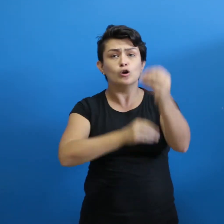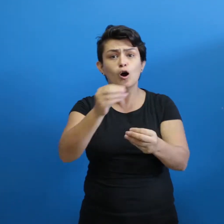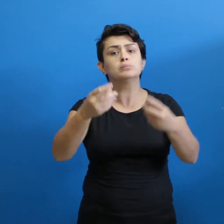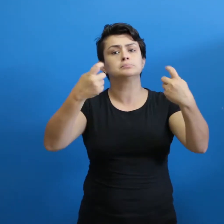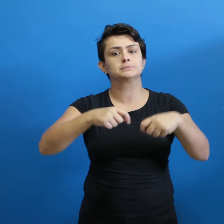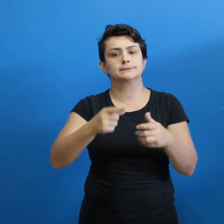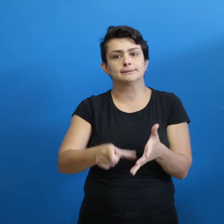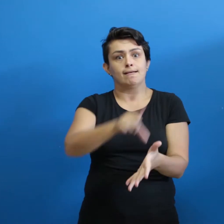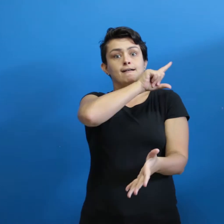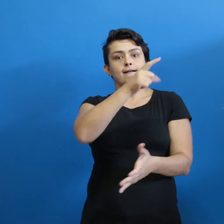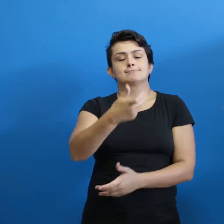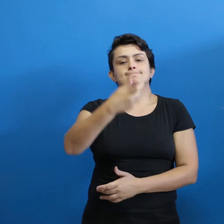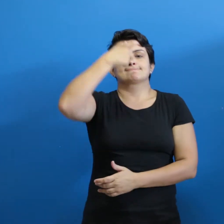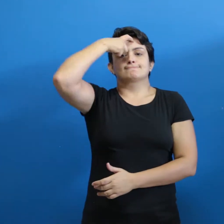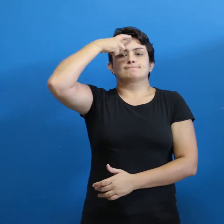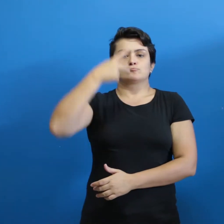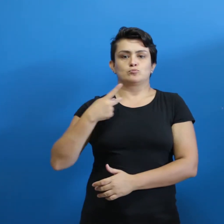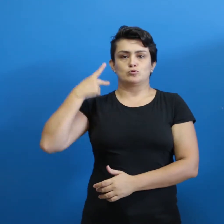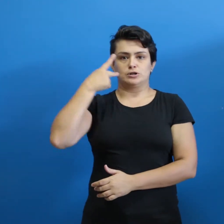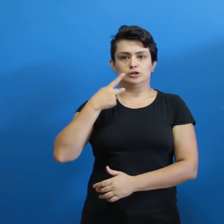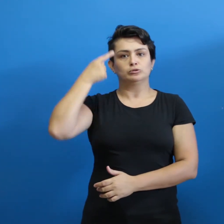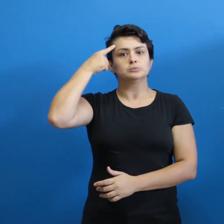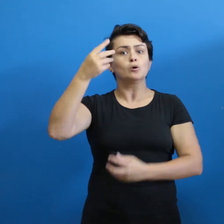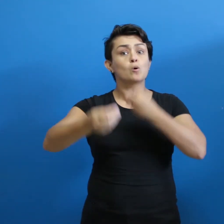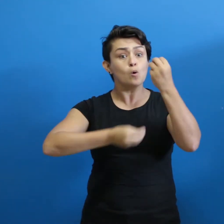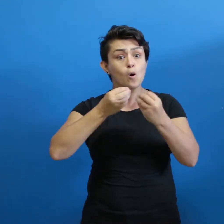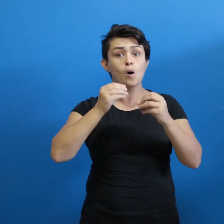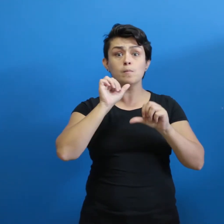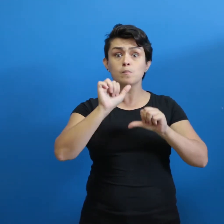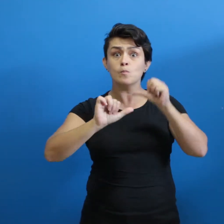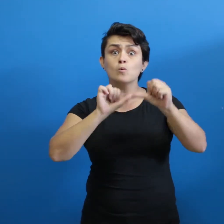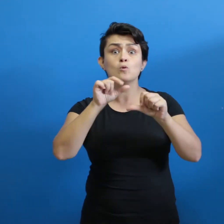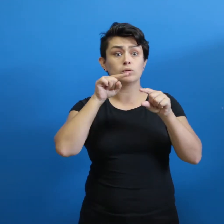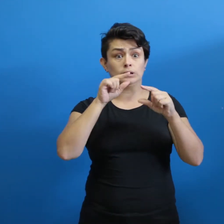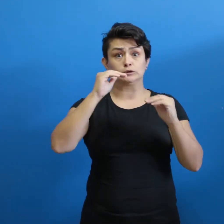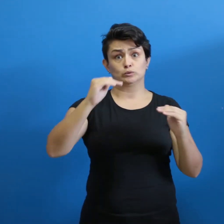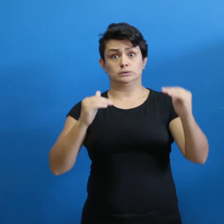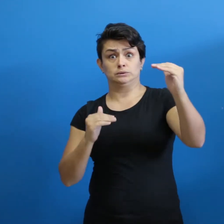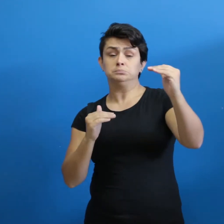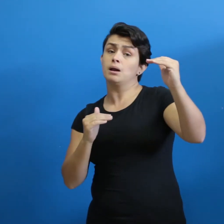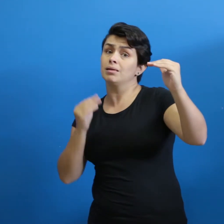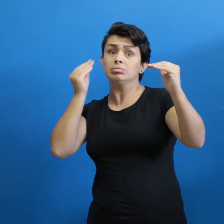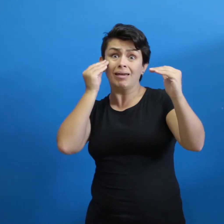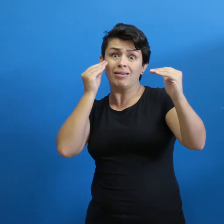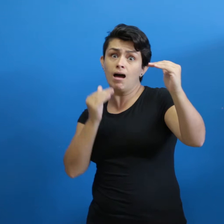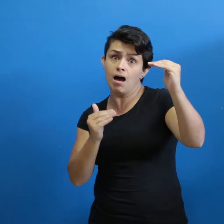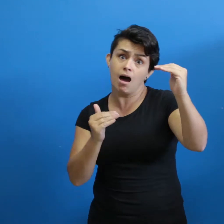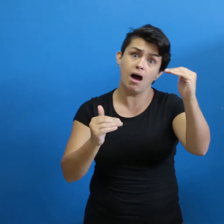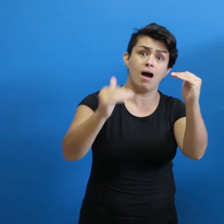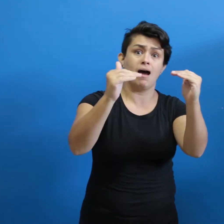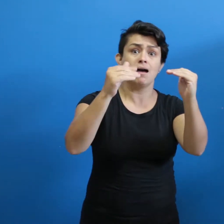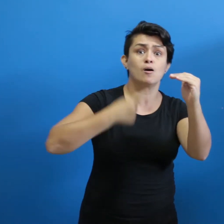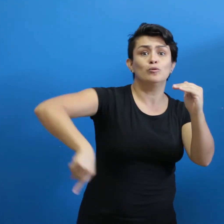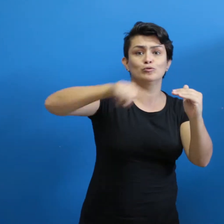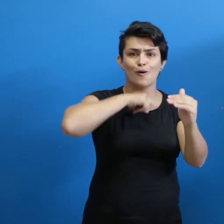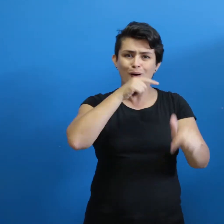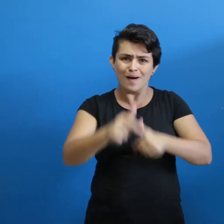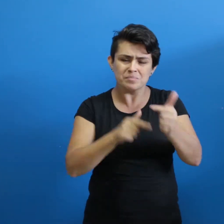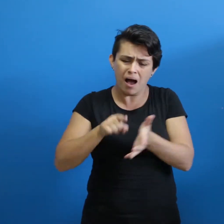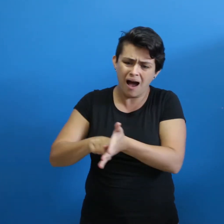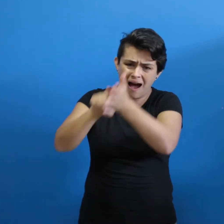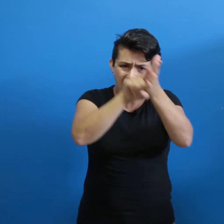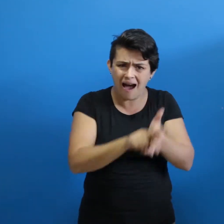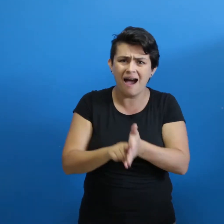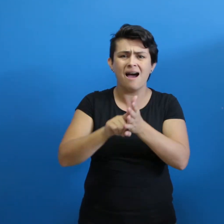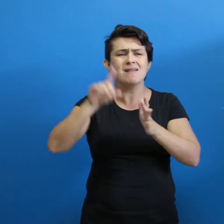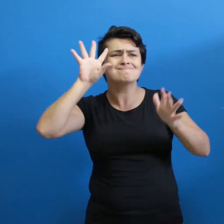política que visa a transformação de relações de desigualdade. Então, o nosso trabalho aqui na universidade é esse justamente de